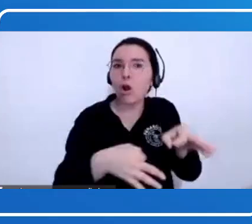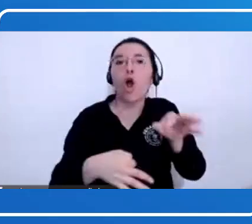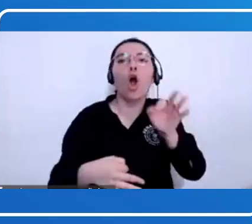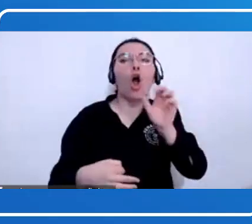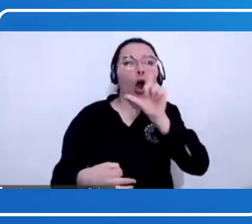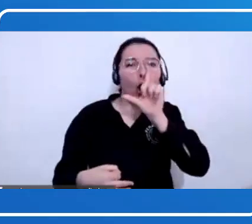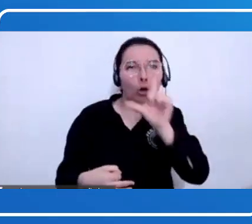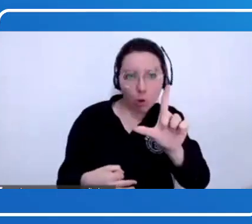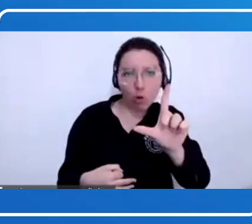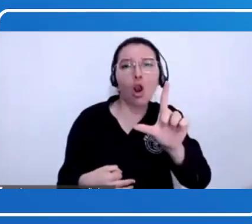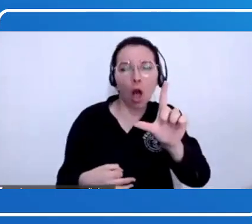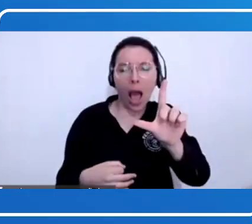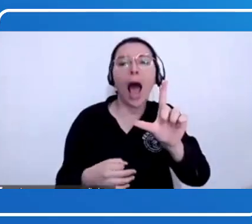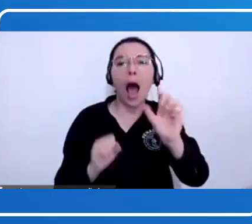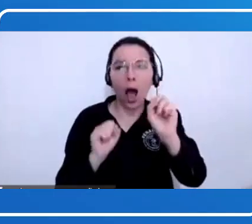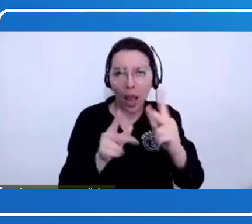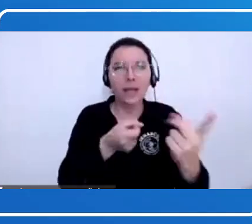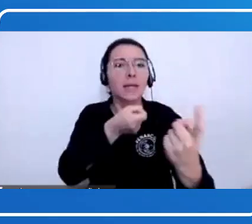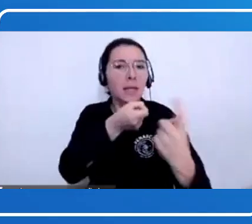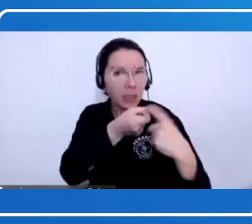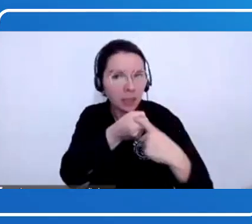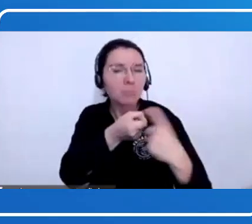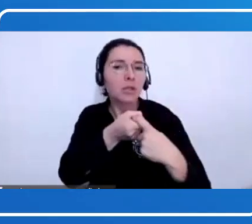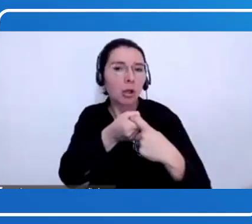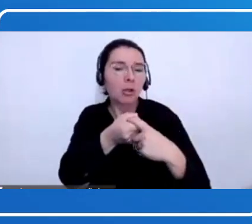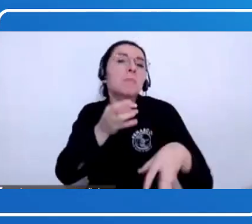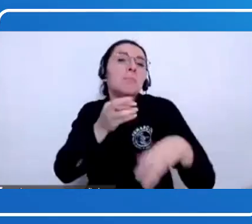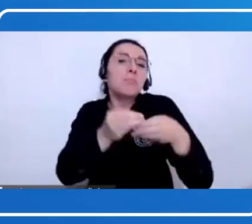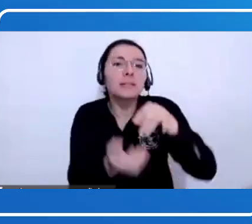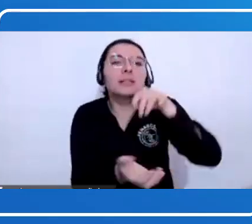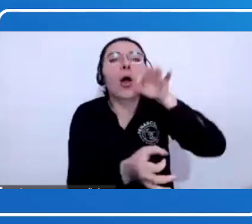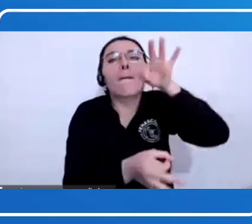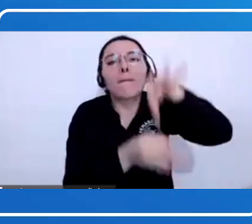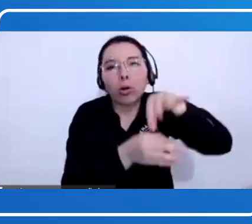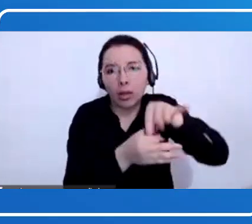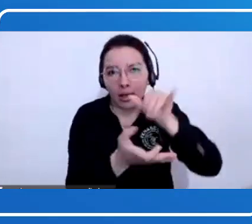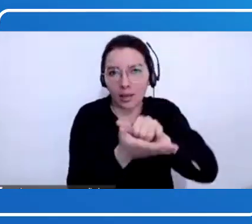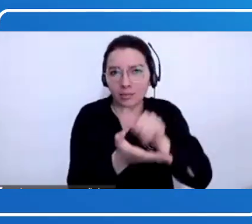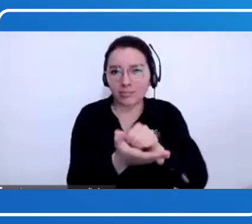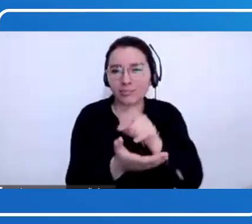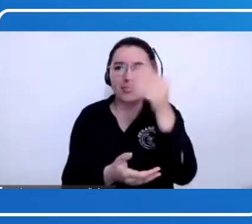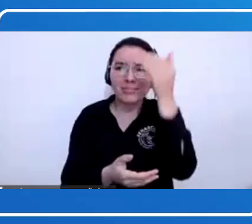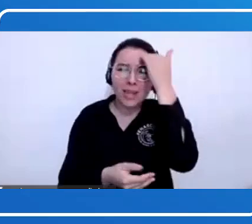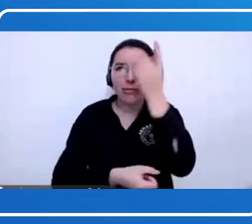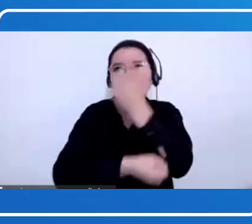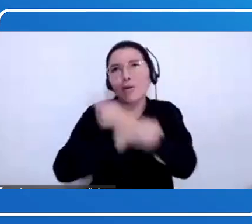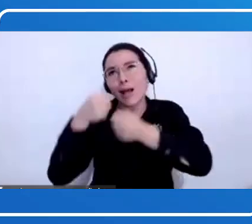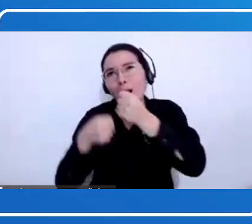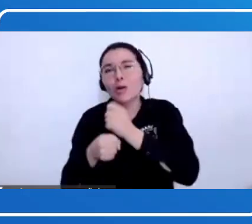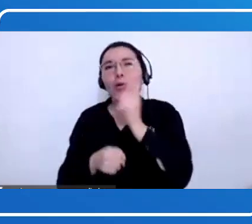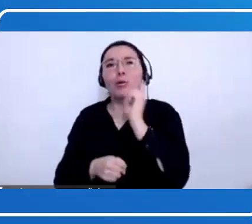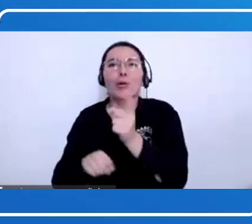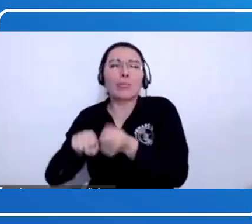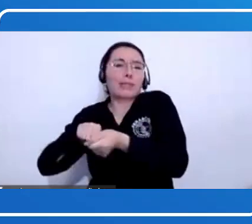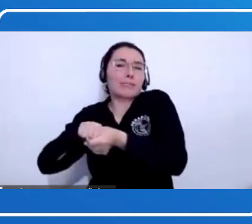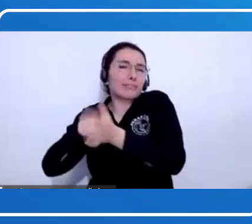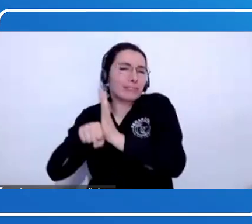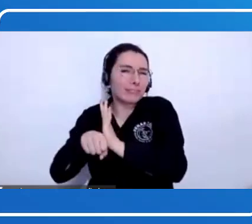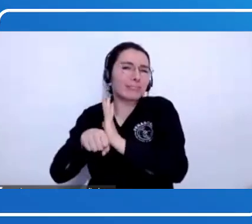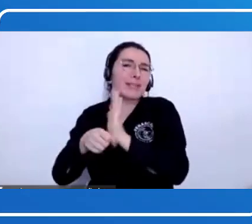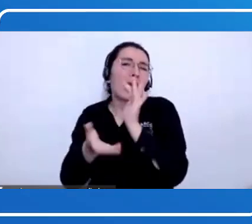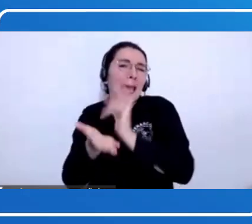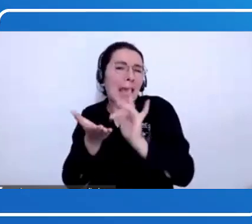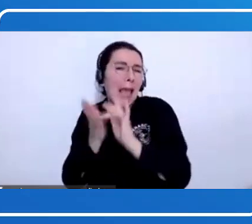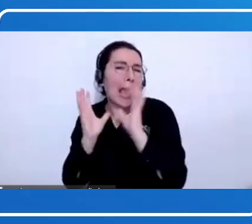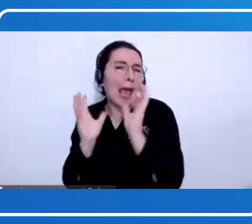representantes. ¿Qué deben hacer? El año pasado, por todo este tema de la pandemia y la contingencia, se realizó a través